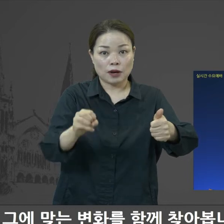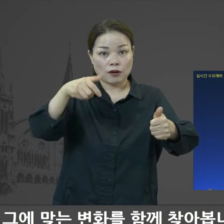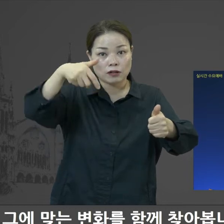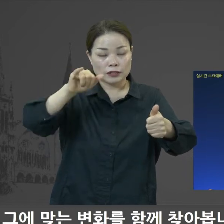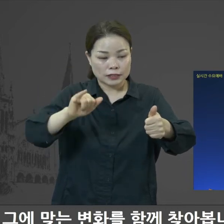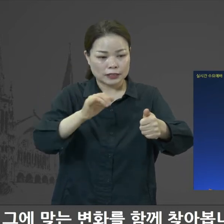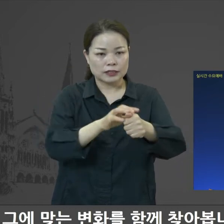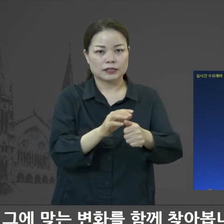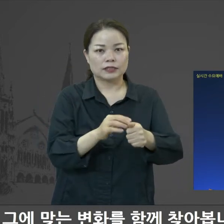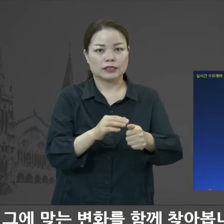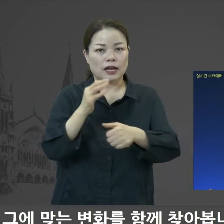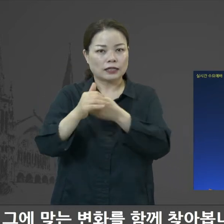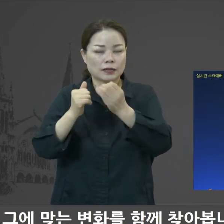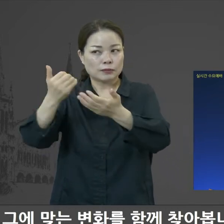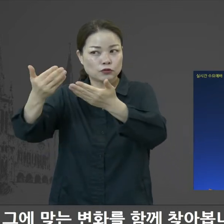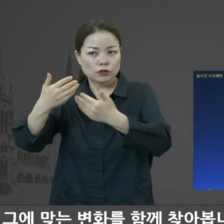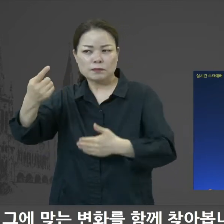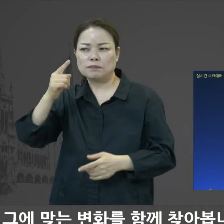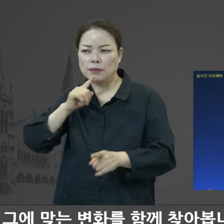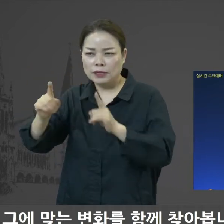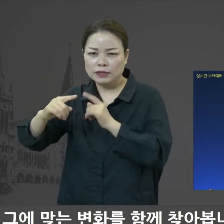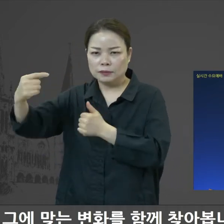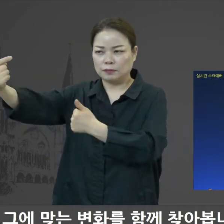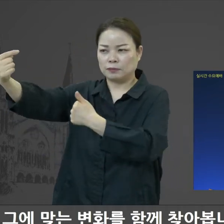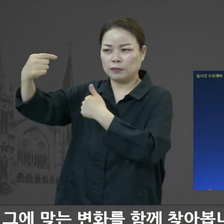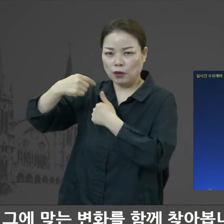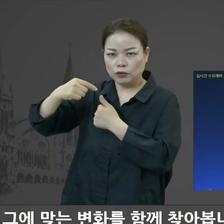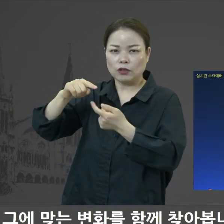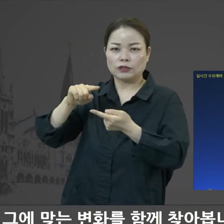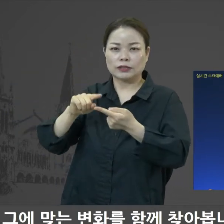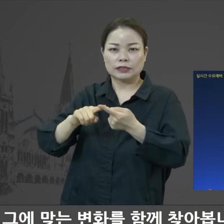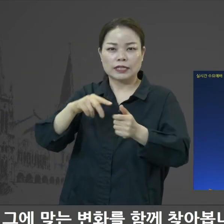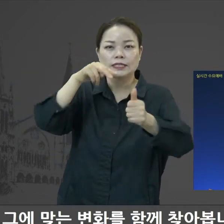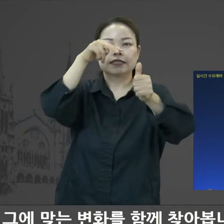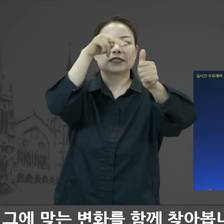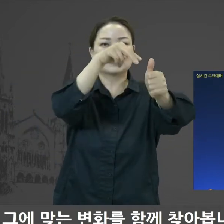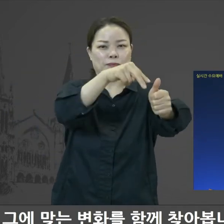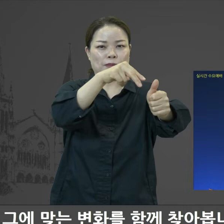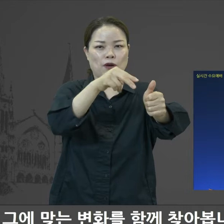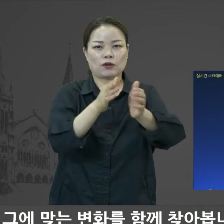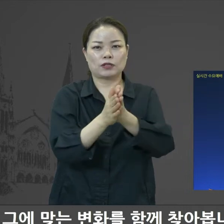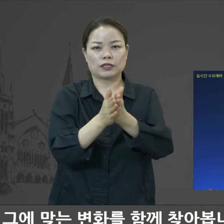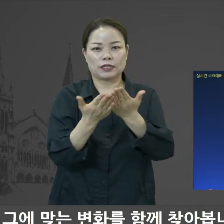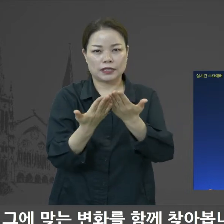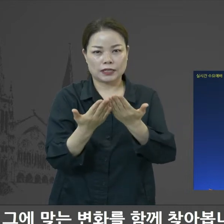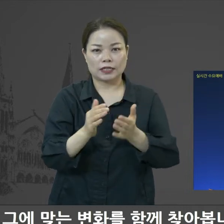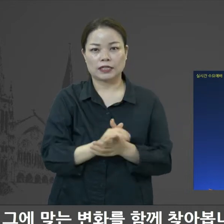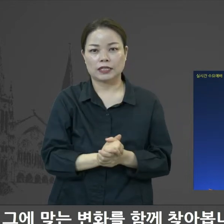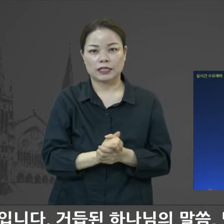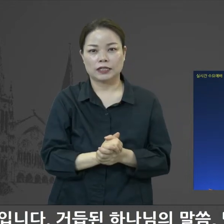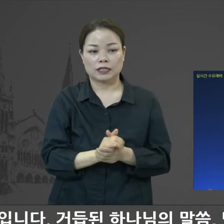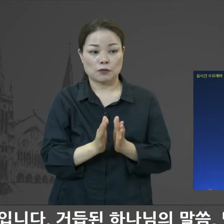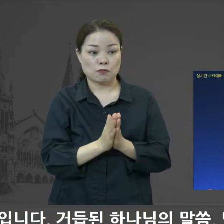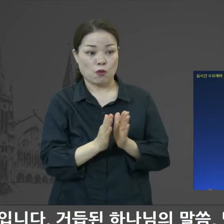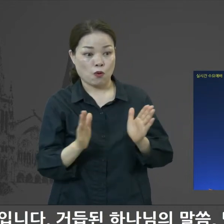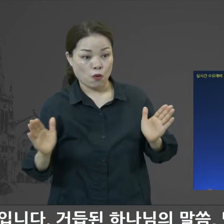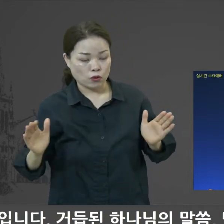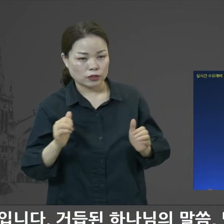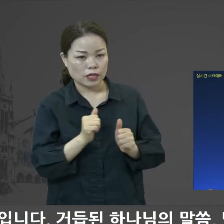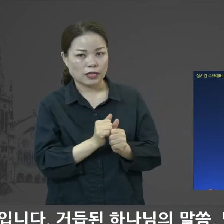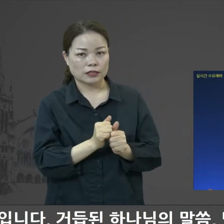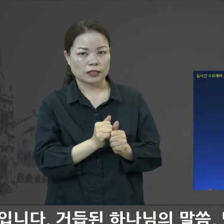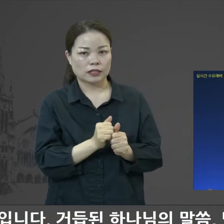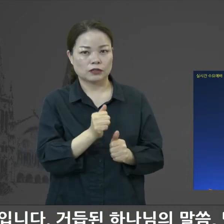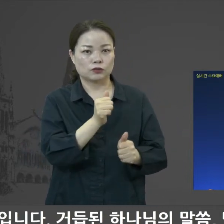말씀, 거듭된 하나님의 명령이라는 제목을 가진 신명기는요, 모세가 출애굽 2세대들에게 유언과 같이